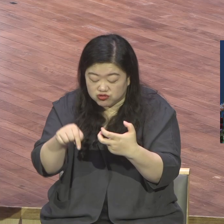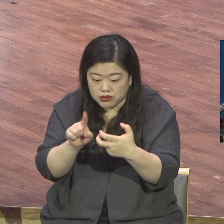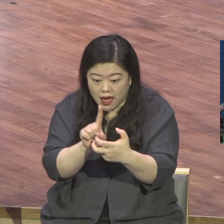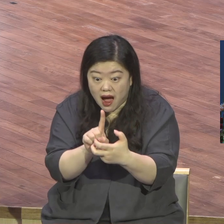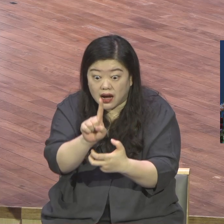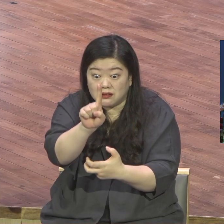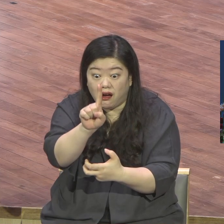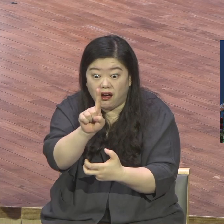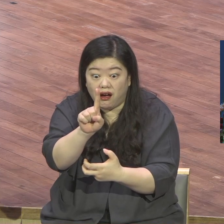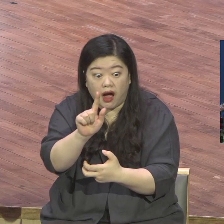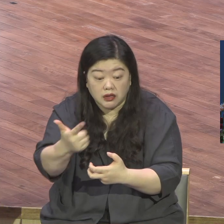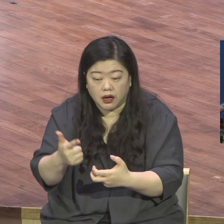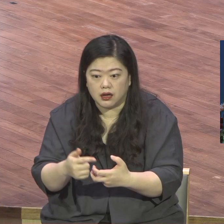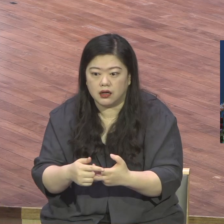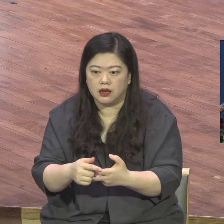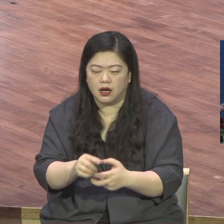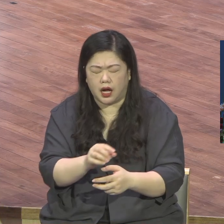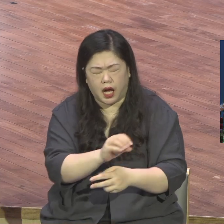상둥이도 똑같지 않아요.